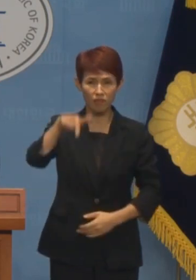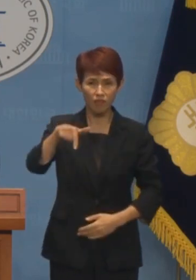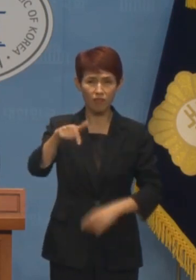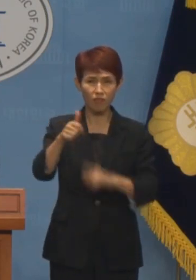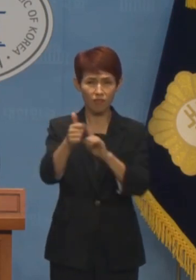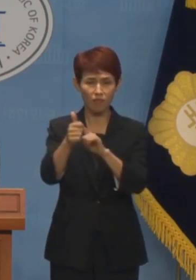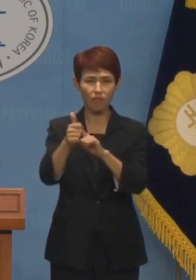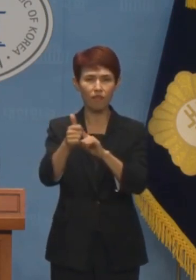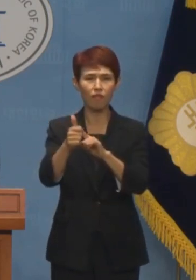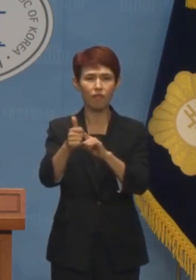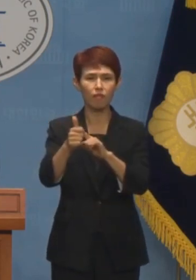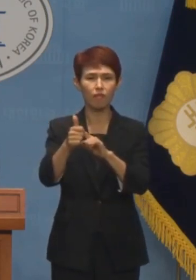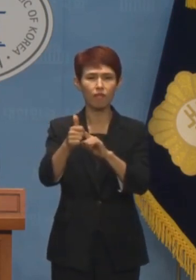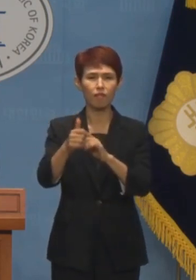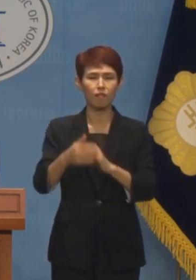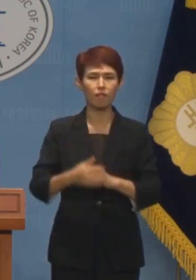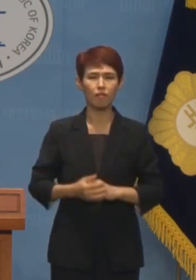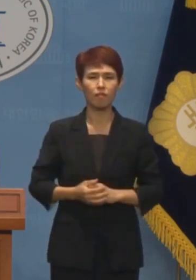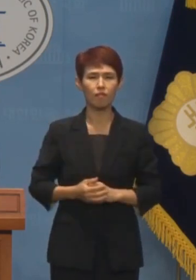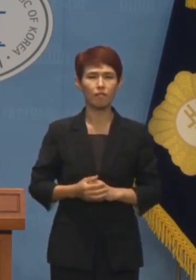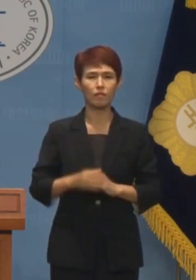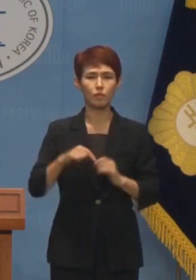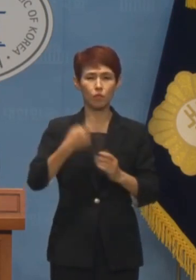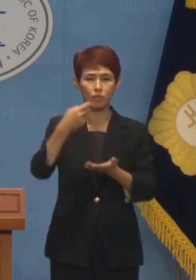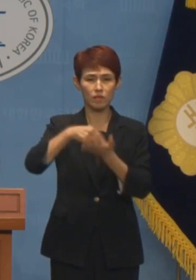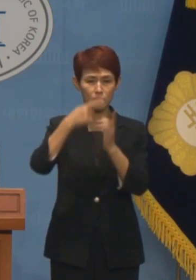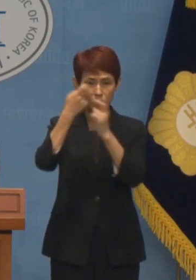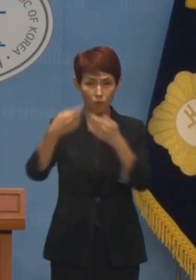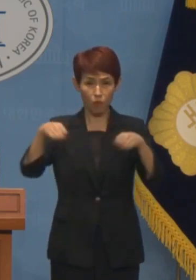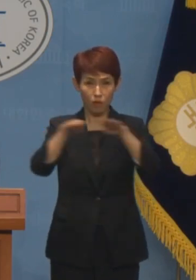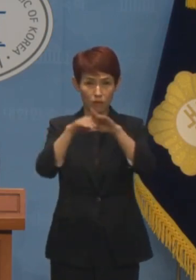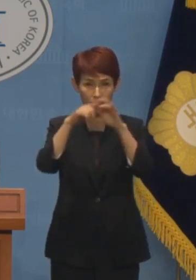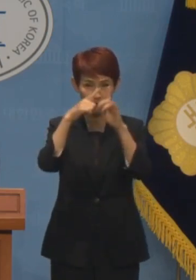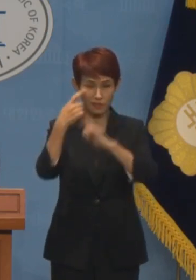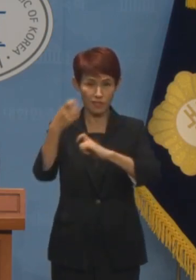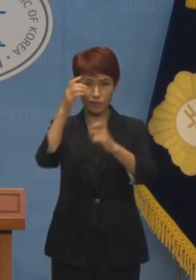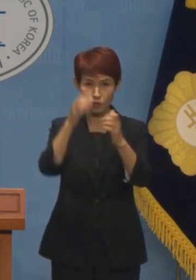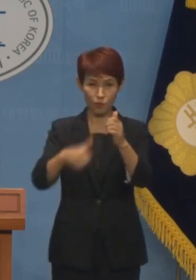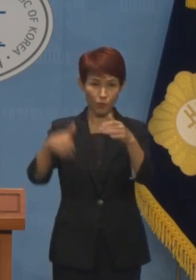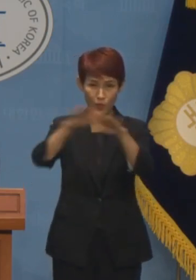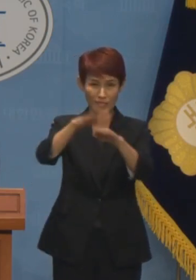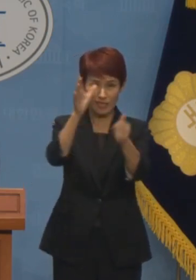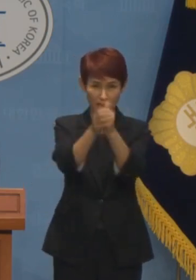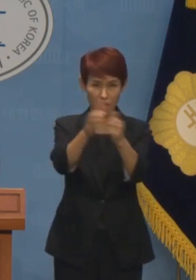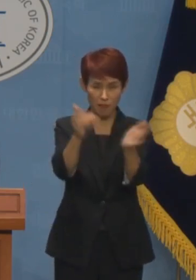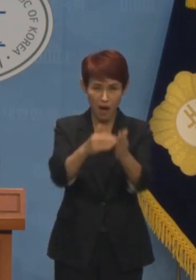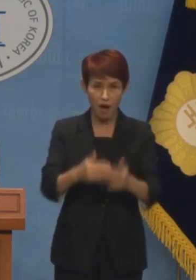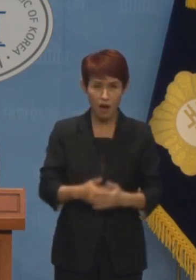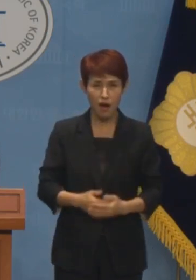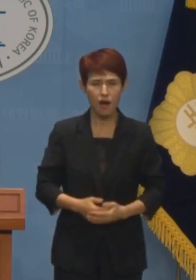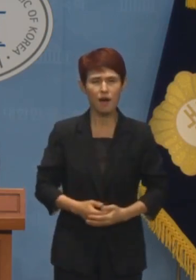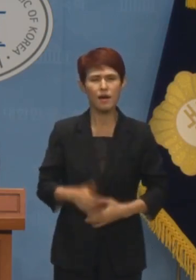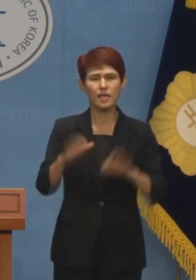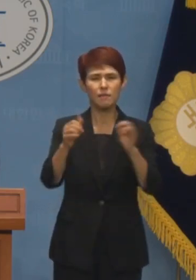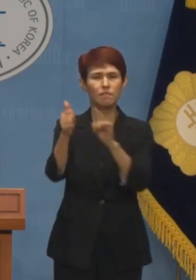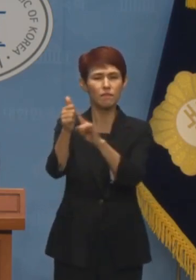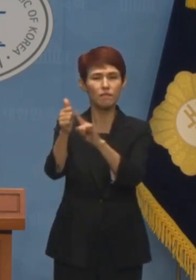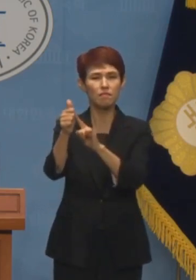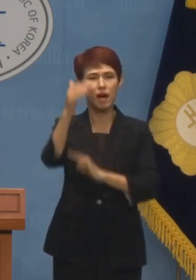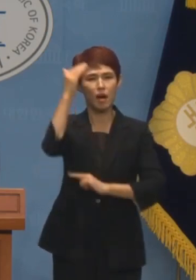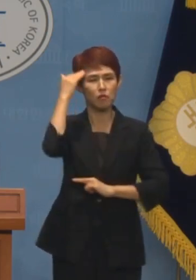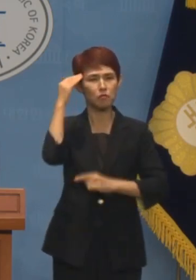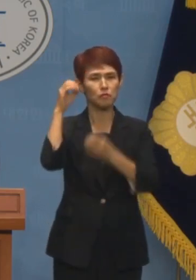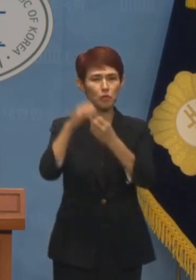임명을 군사작전하듯 강행했습니다. 김형석 관장은 대한민국의 정통이